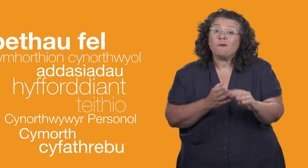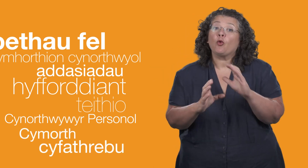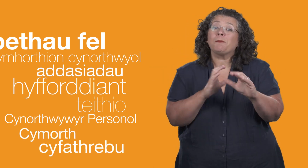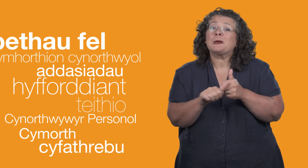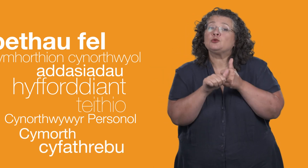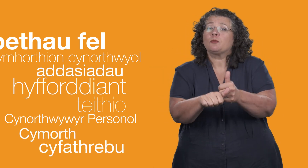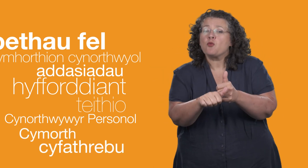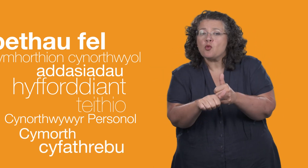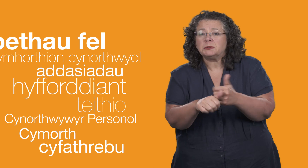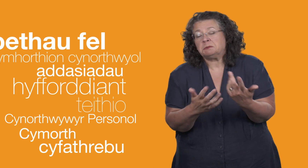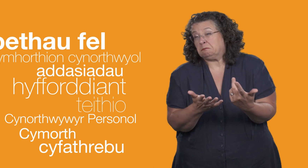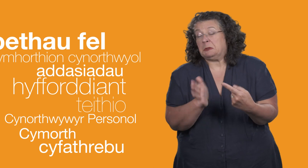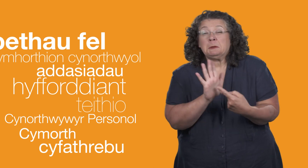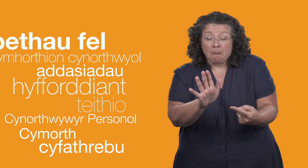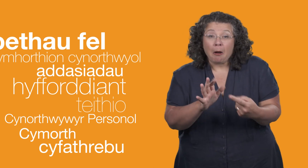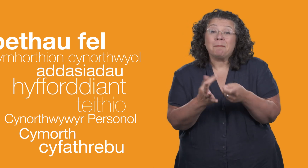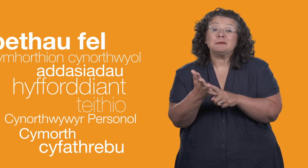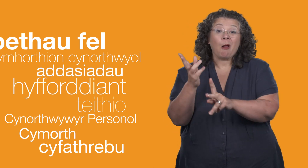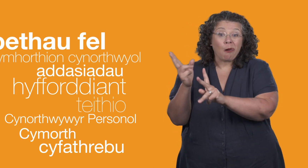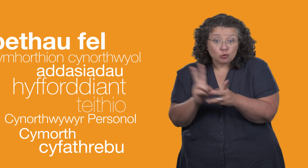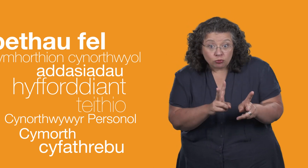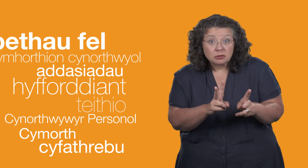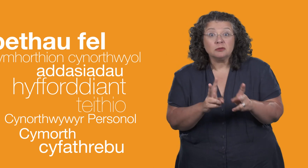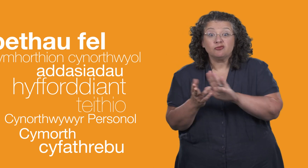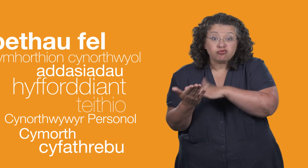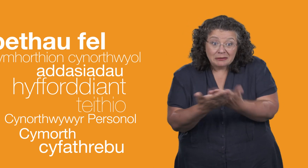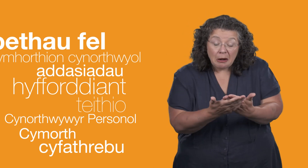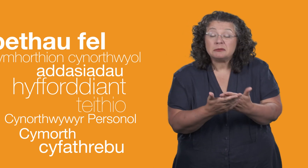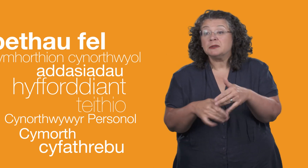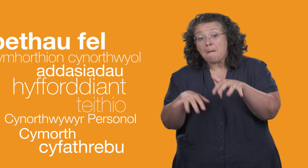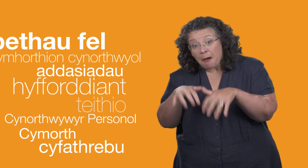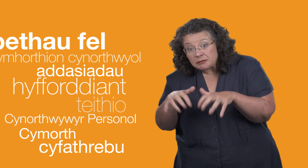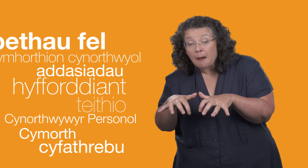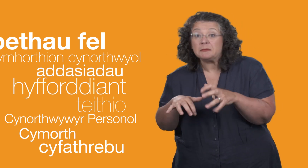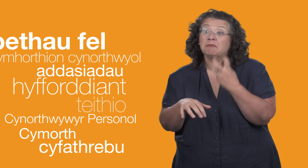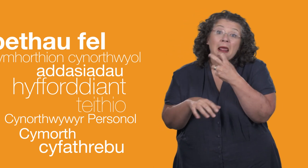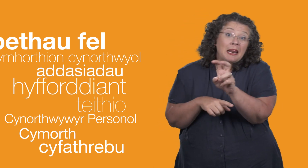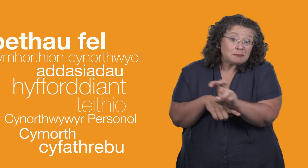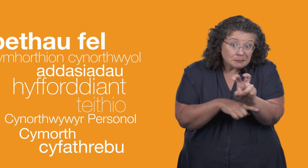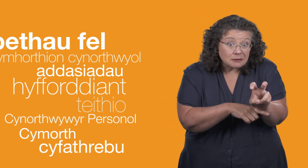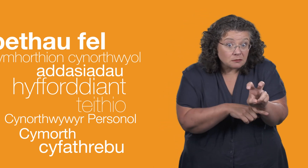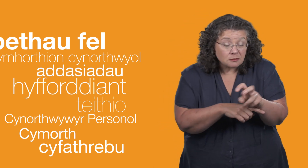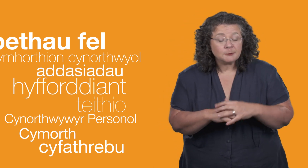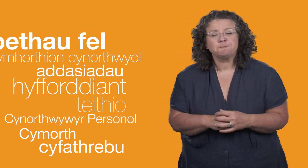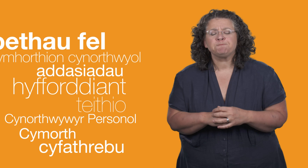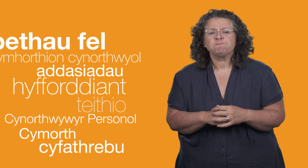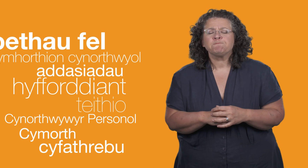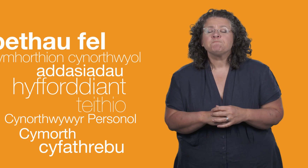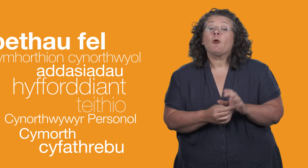gweithwyr cymorth cyfathrebu fel BSL, cyfieithwyr, palanteipwyr a siaradwyr